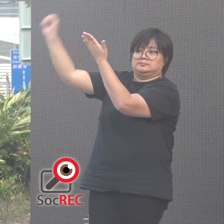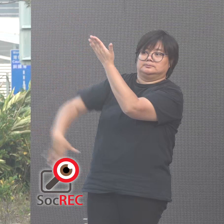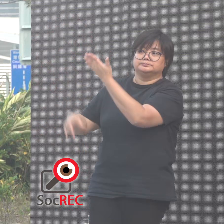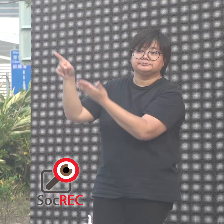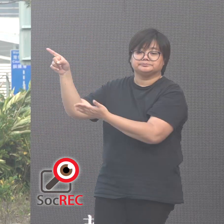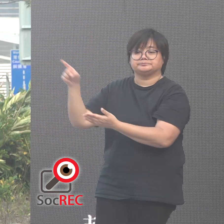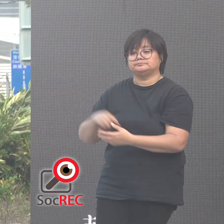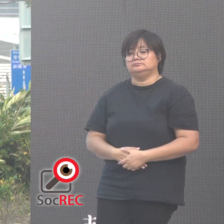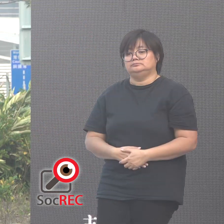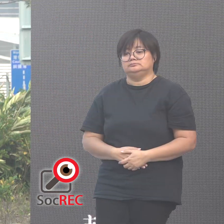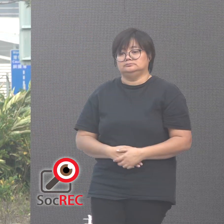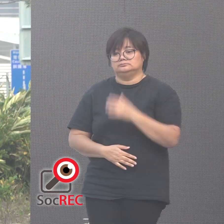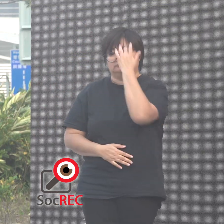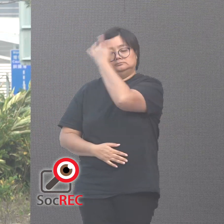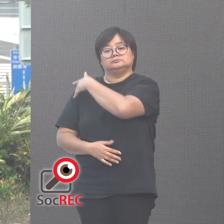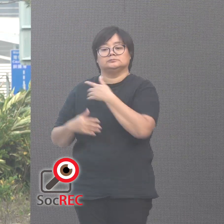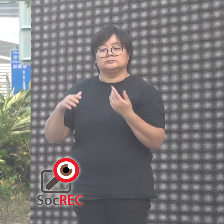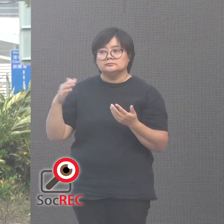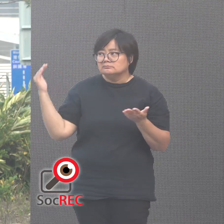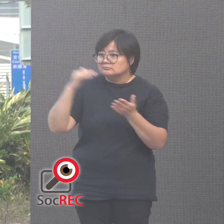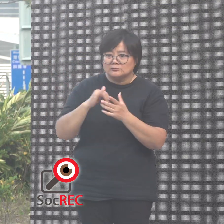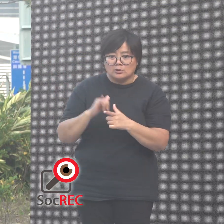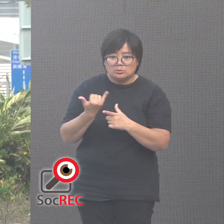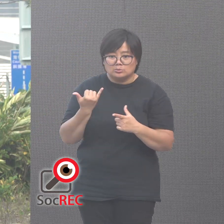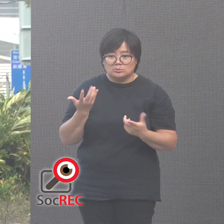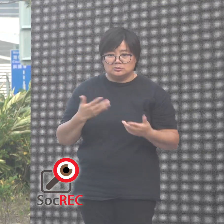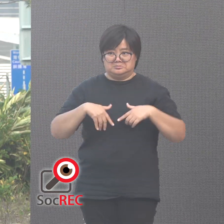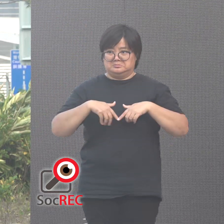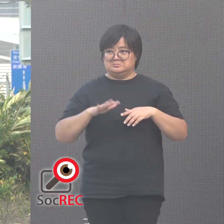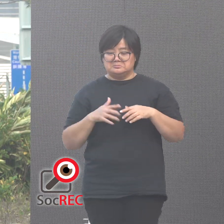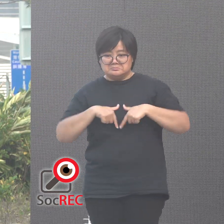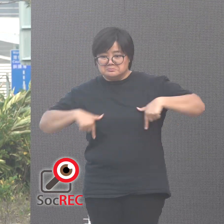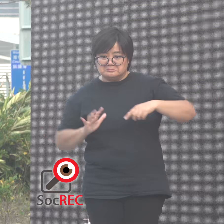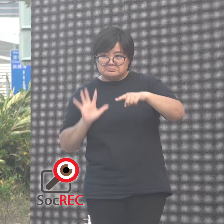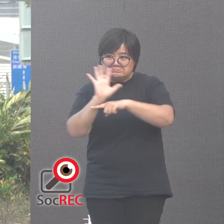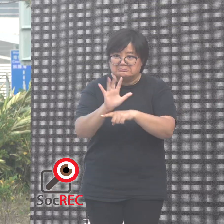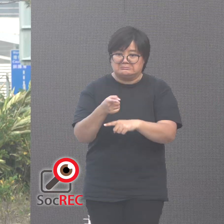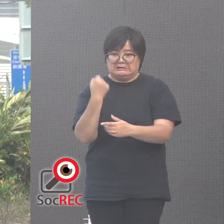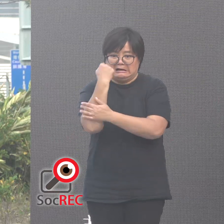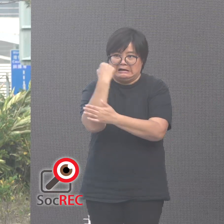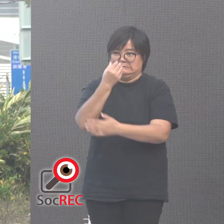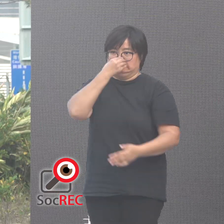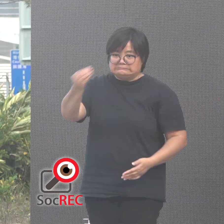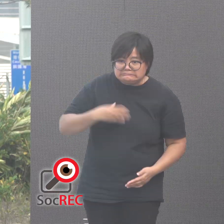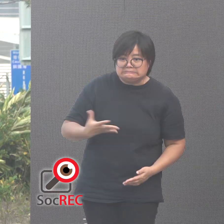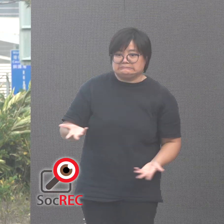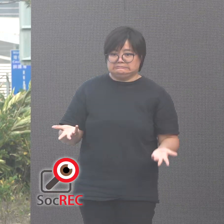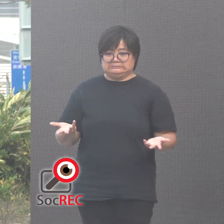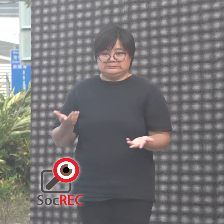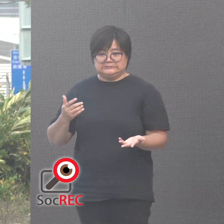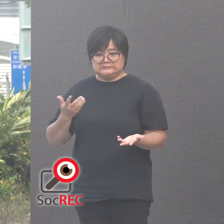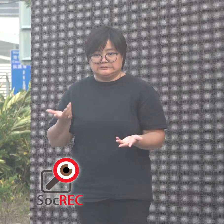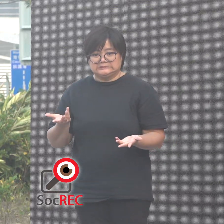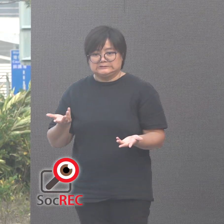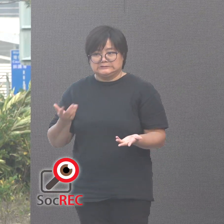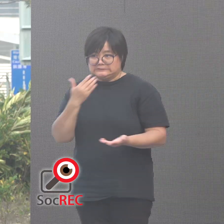嘅抗爭，好多前線嘅義士為我哋嘅犧牲， 我每一次上網，我睇